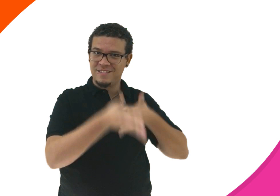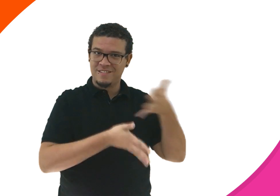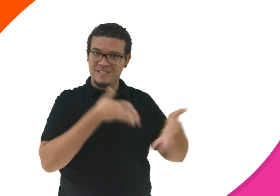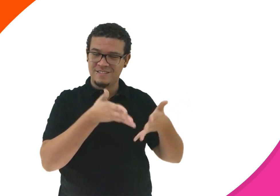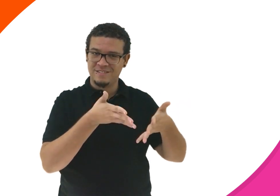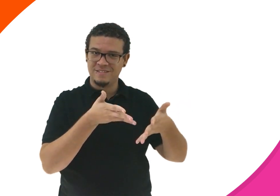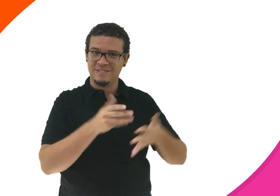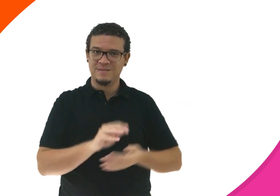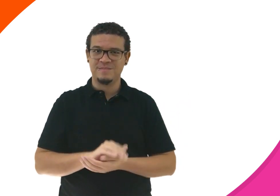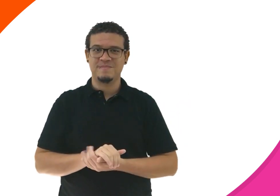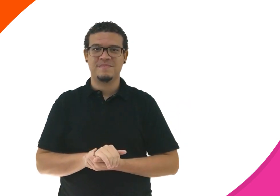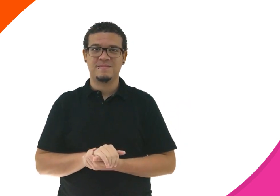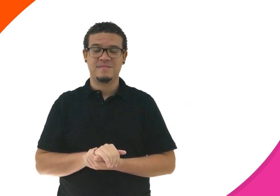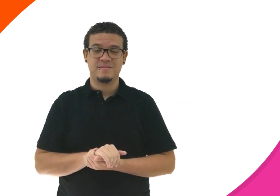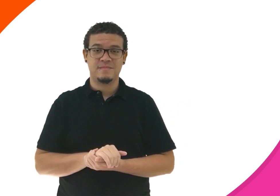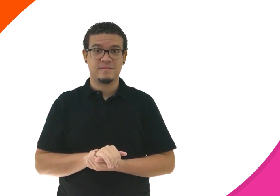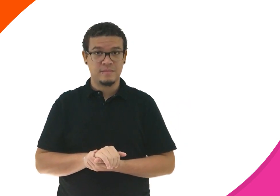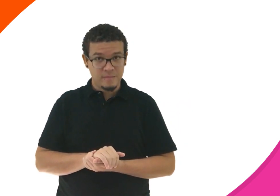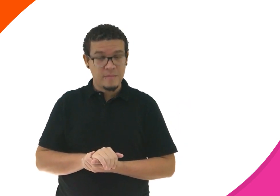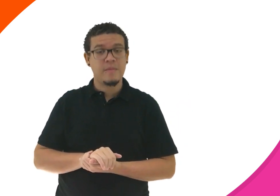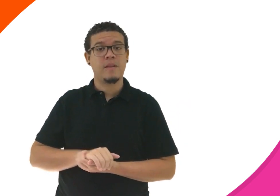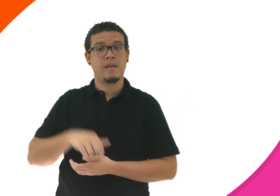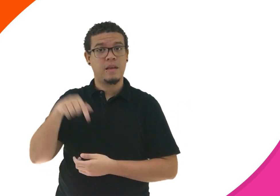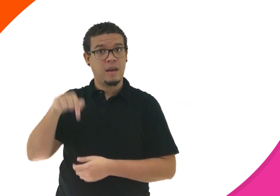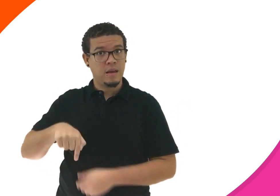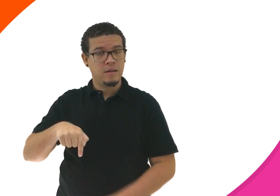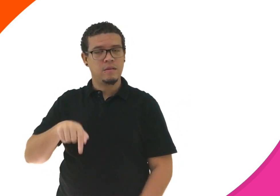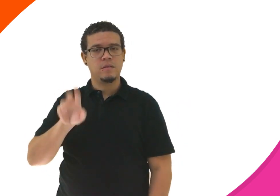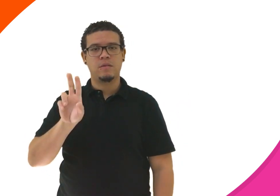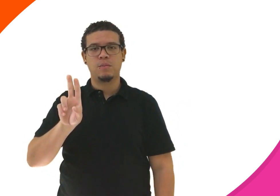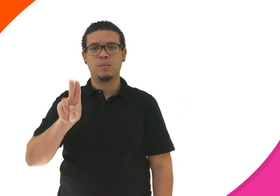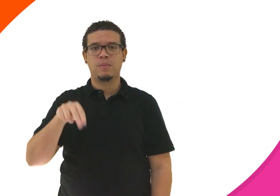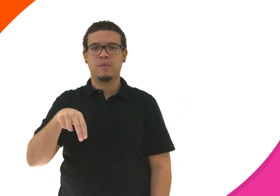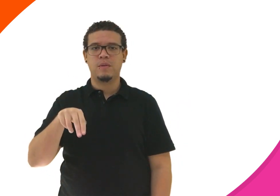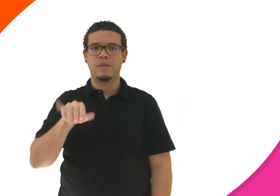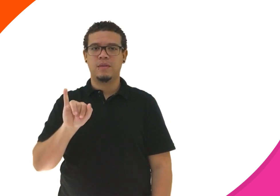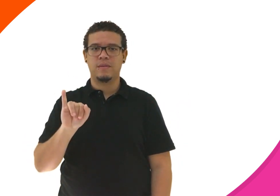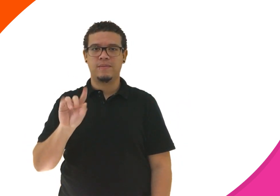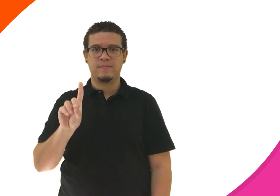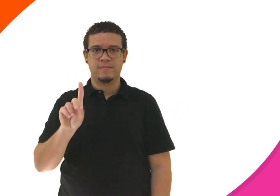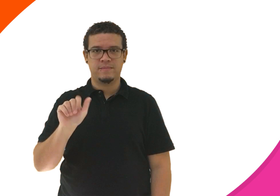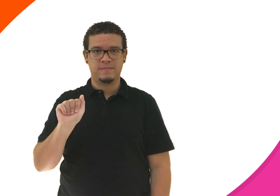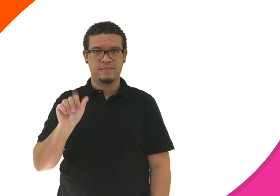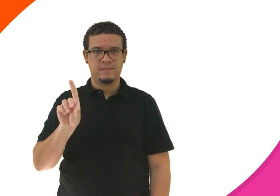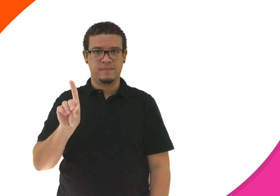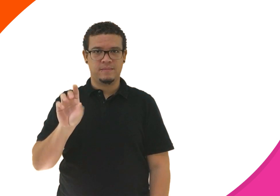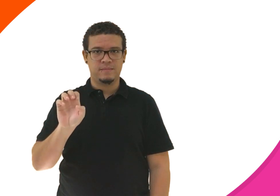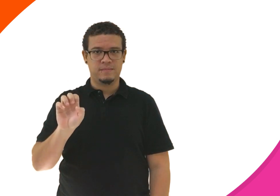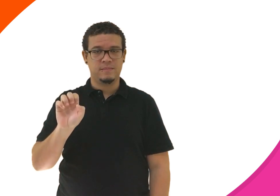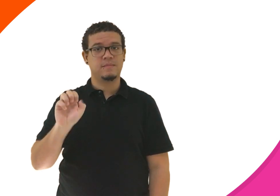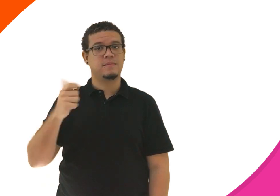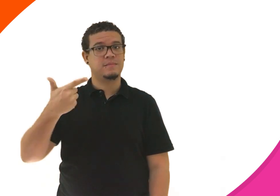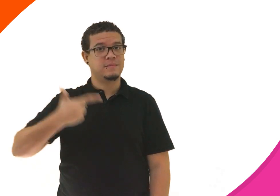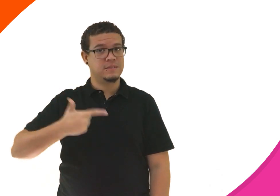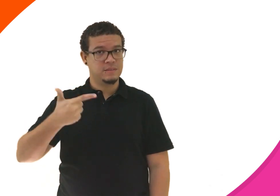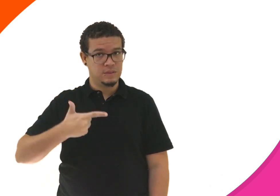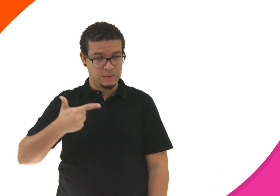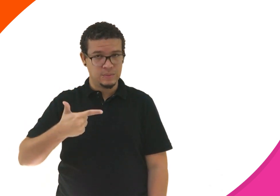Bem-vindos ao curso Introdução aos Estudos da Língua Brasileira de Sinais. Esta